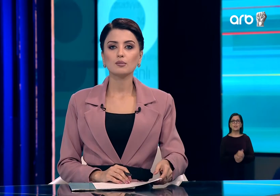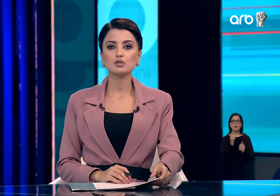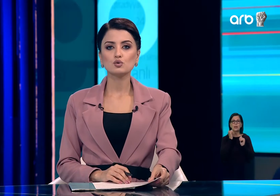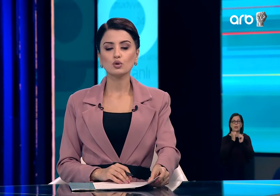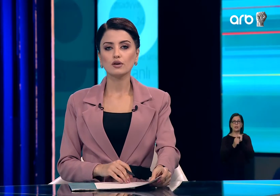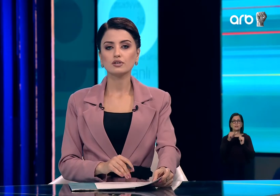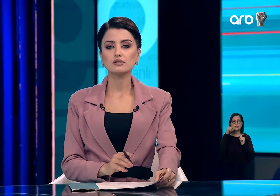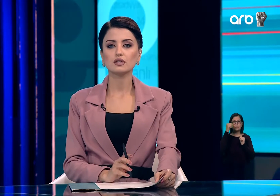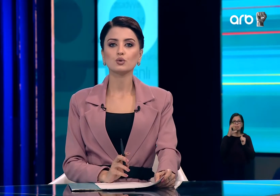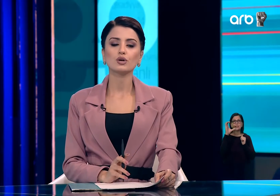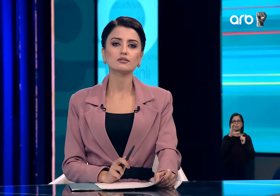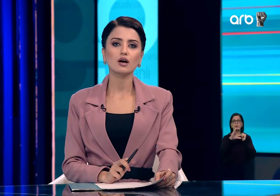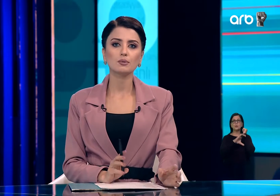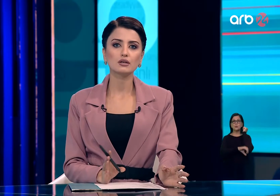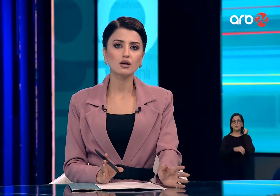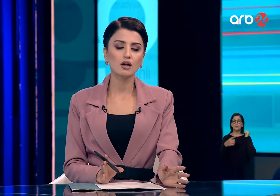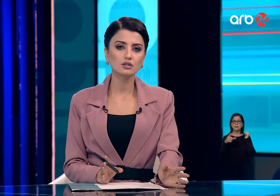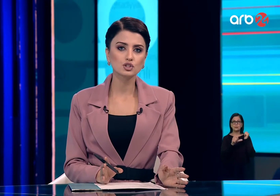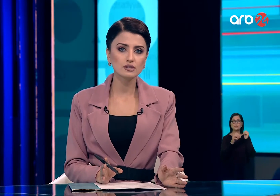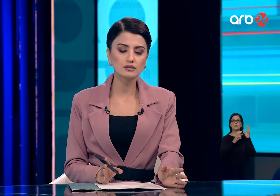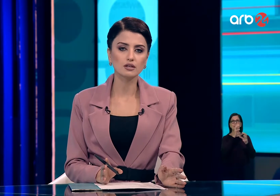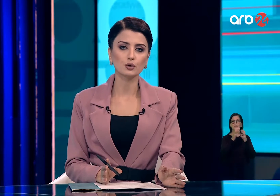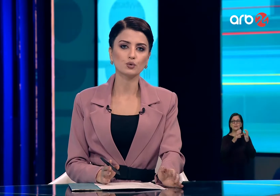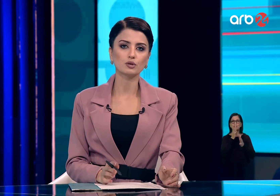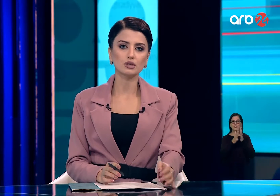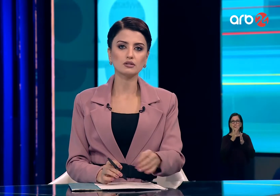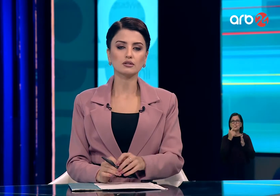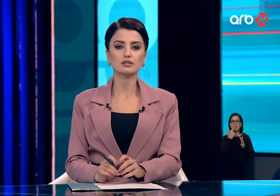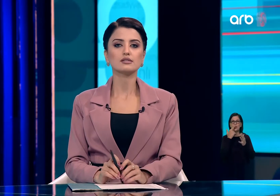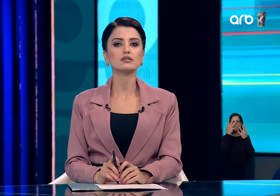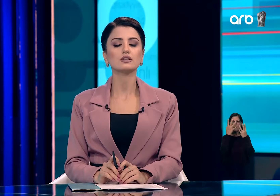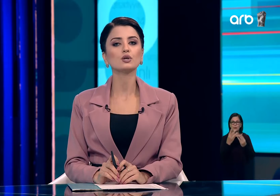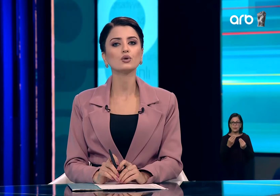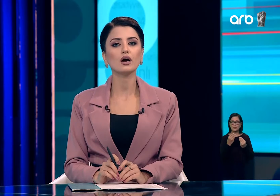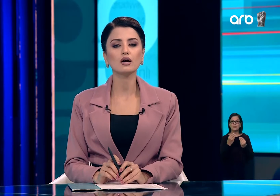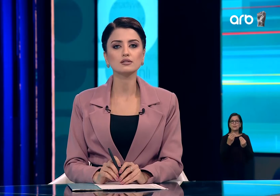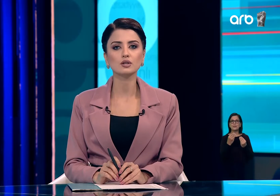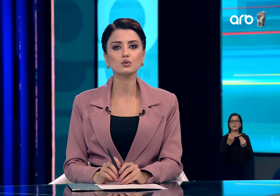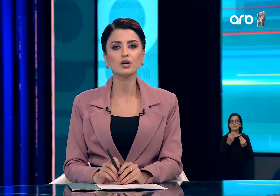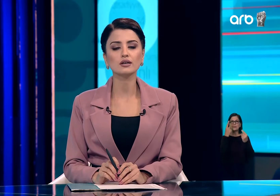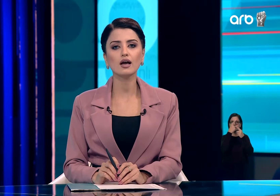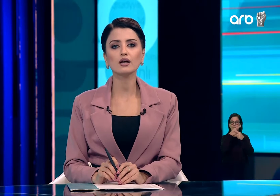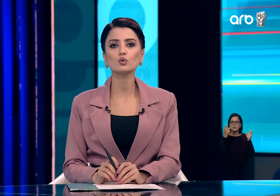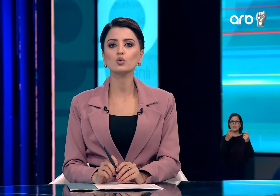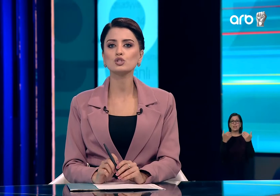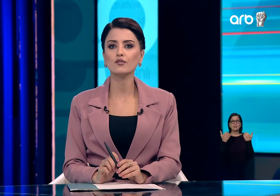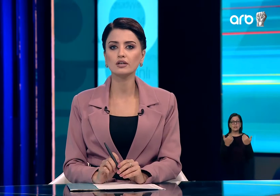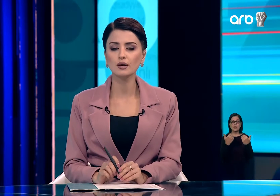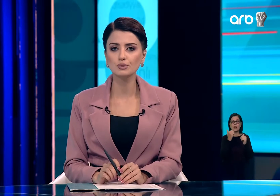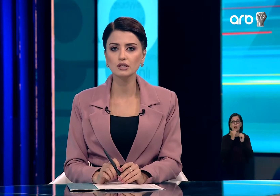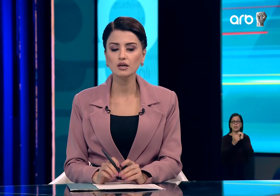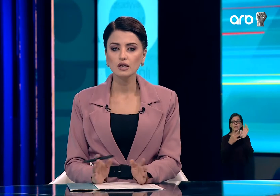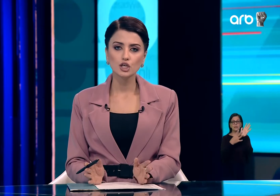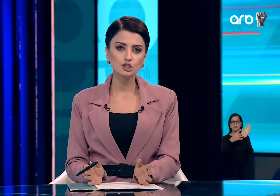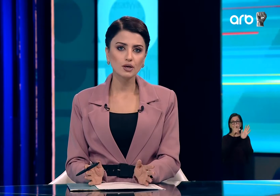Hər il sentyabrın son həftəsi dünyada beynəlxalq jest illəri günü kimi qeyd edilir. Statistikaya görə hazırda dünyada hər 9